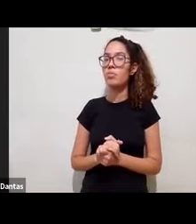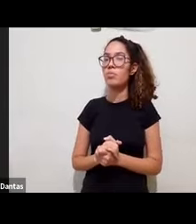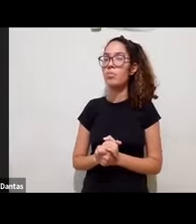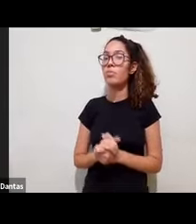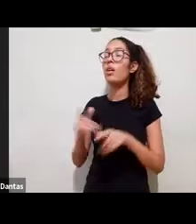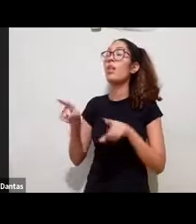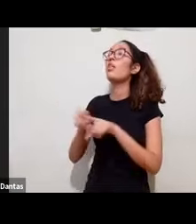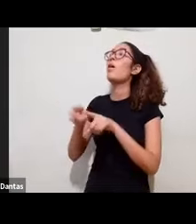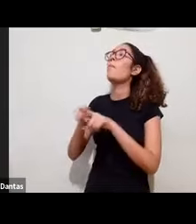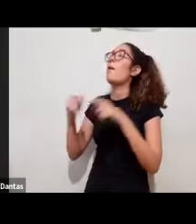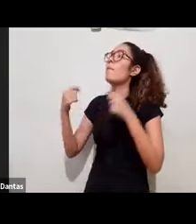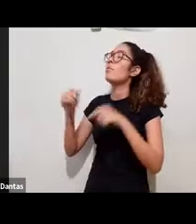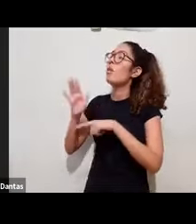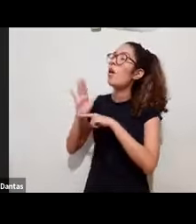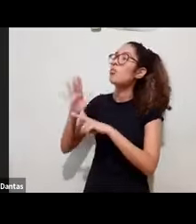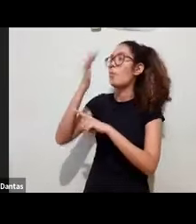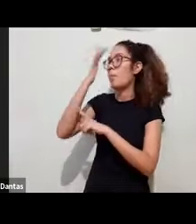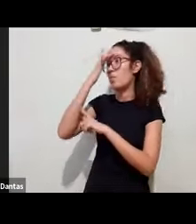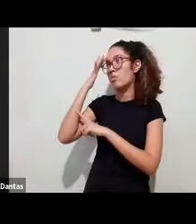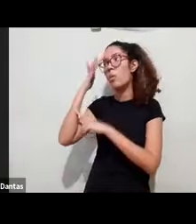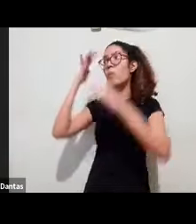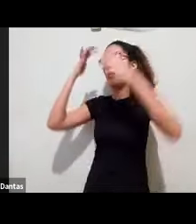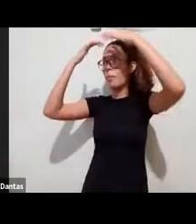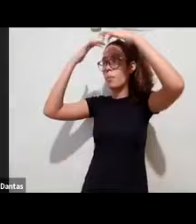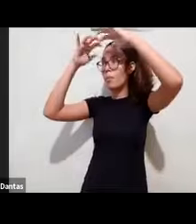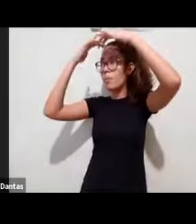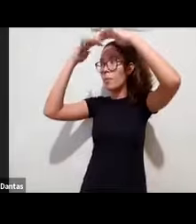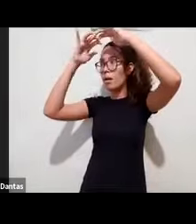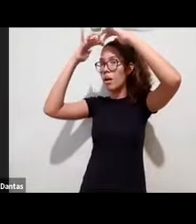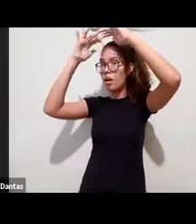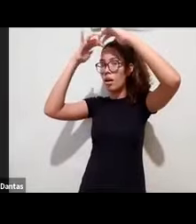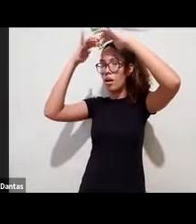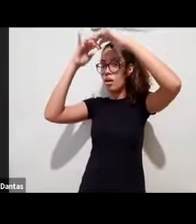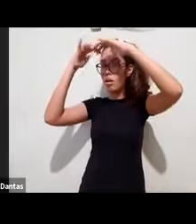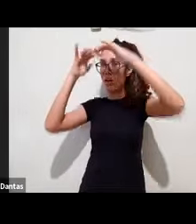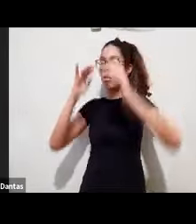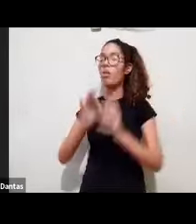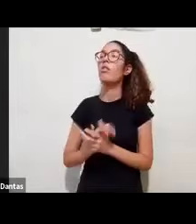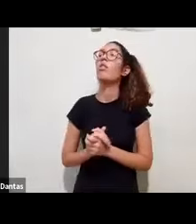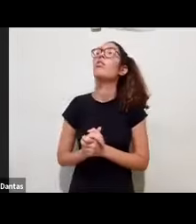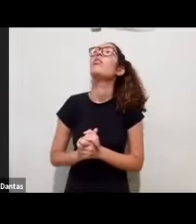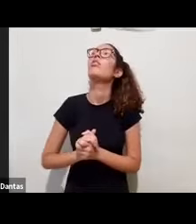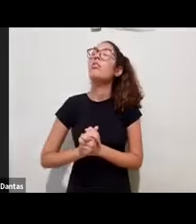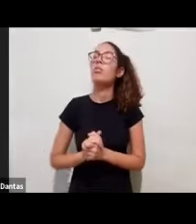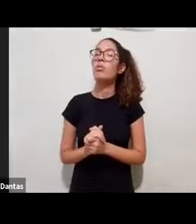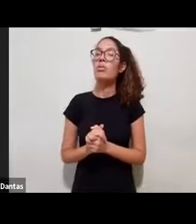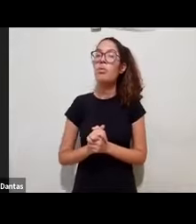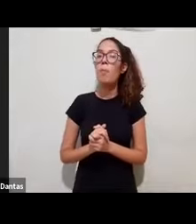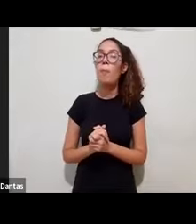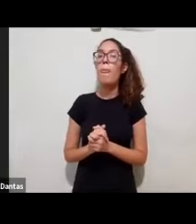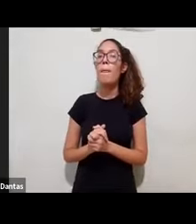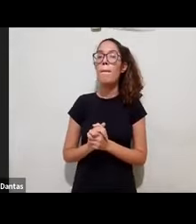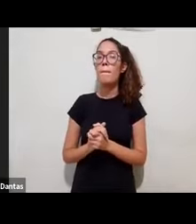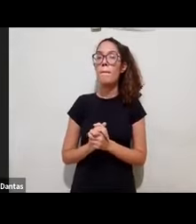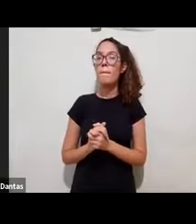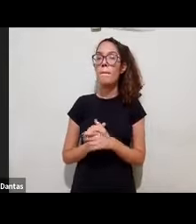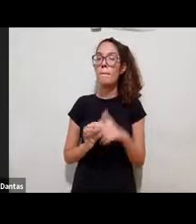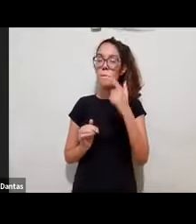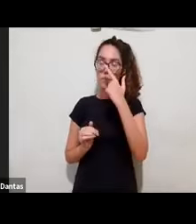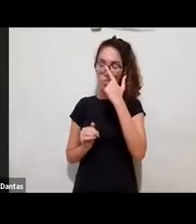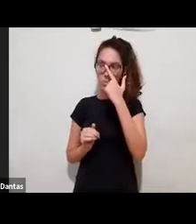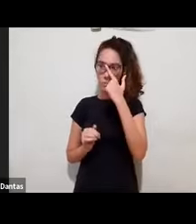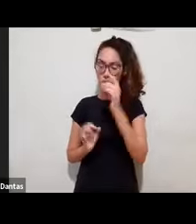assistência, muito menos da atenção à crise. Porque esses serviços, eles são extremamente complexos, o processo de organização